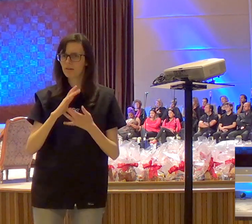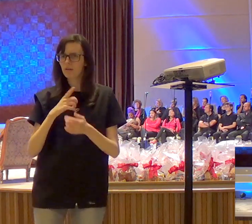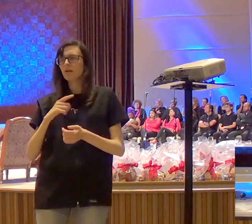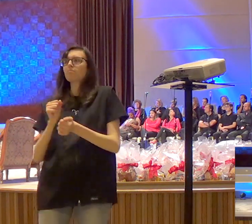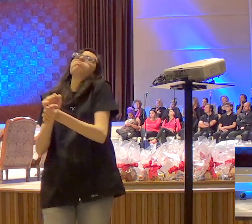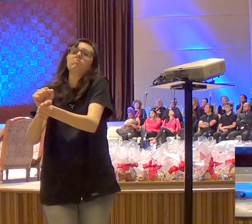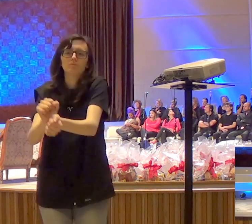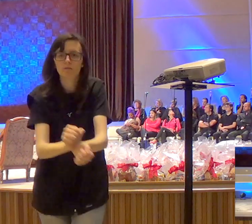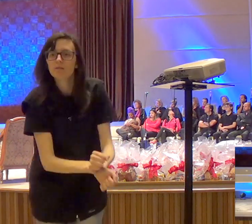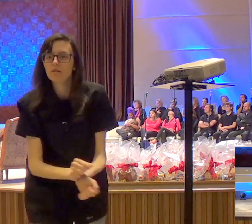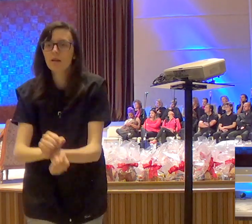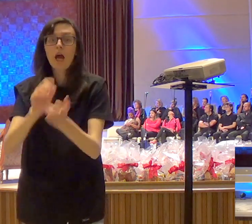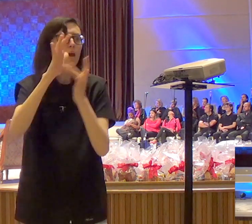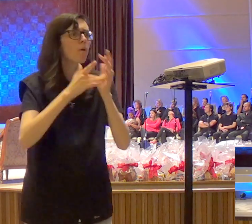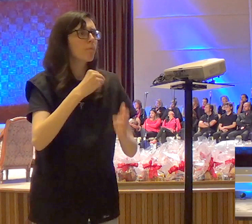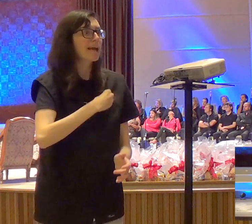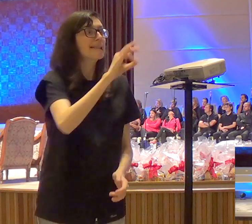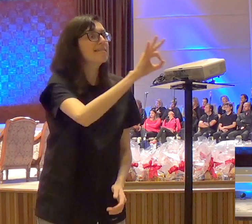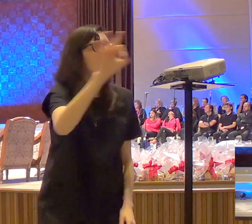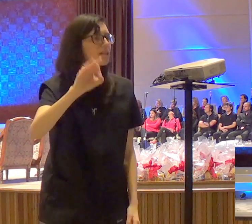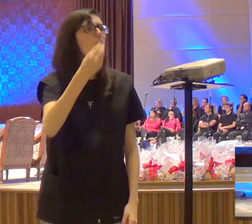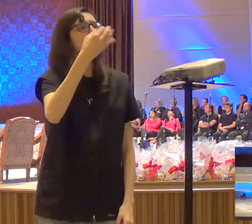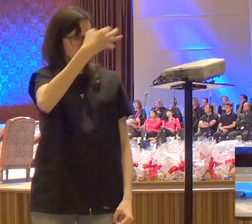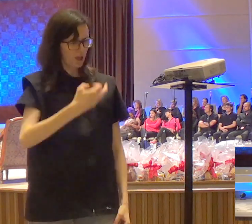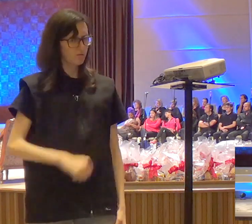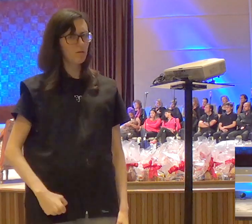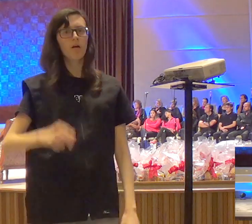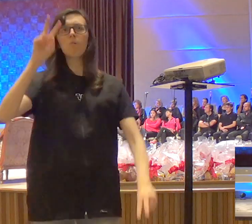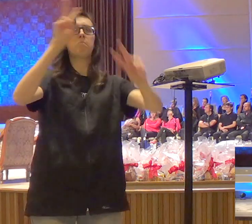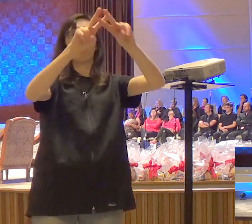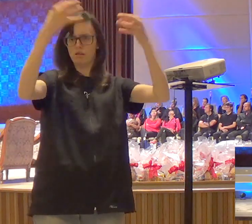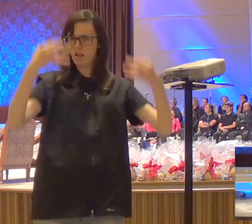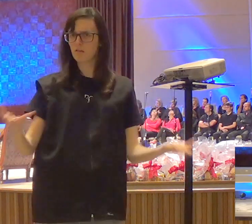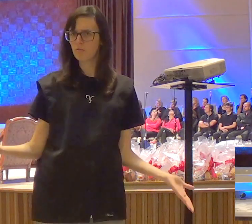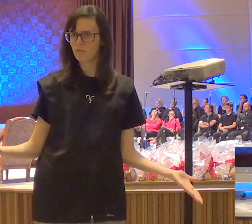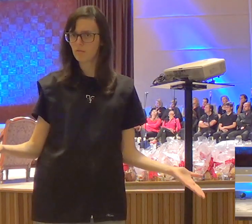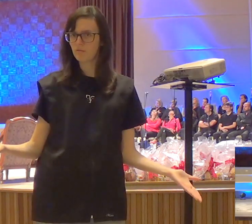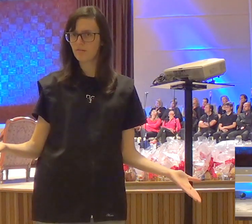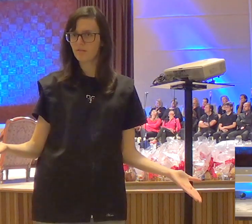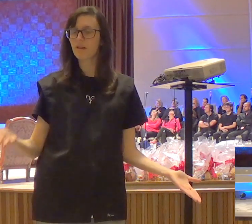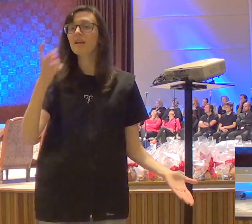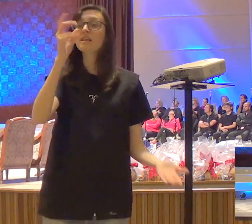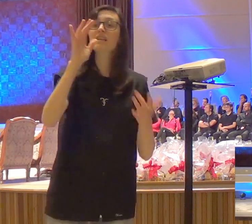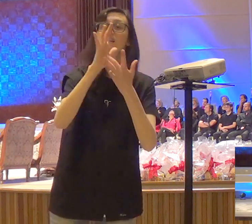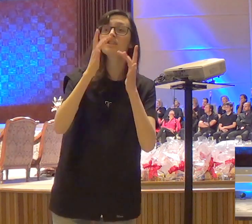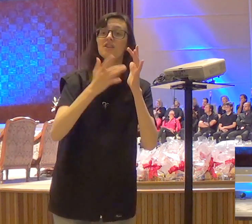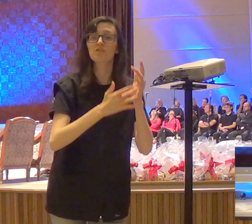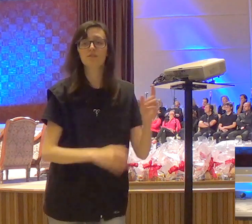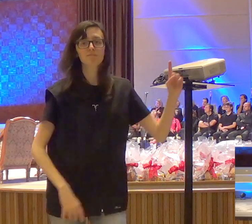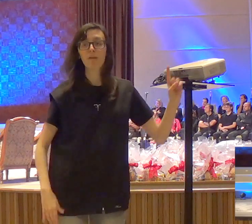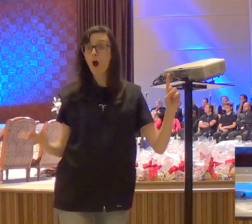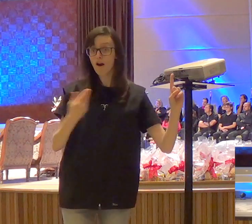then he got out, and in today's society, e aí ele saiu da prisão, e se ele tivesse inserido na nossa sociedade, he would